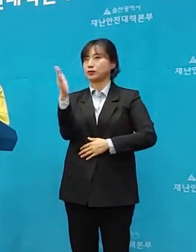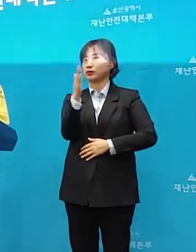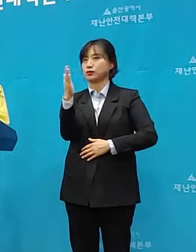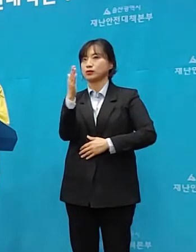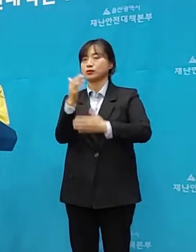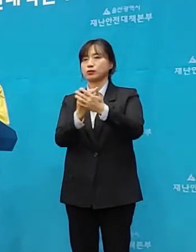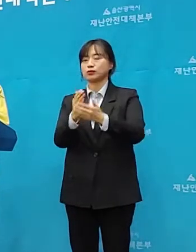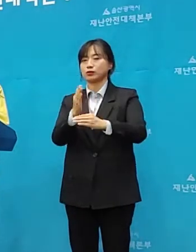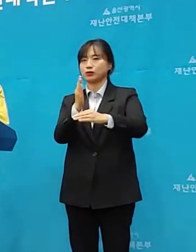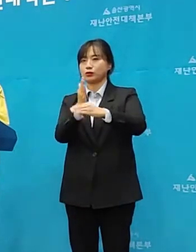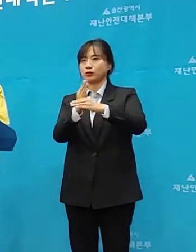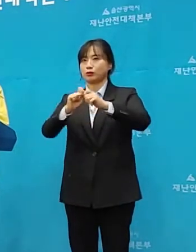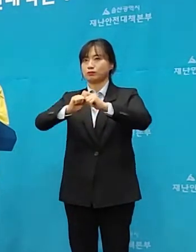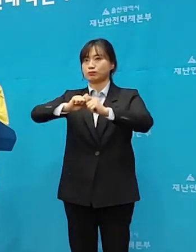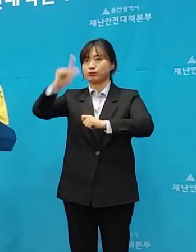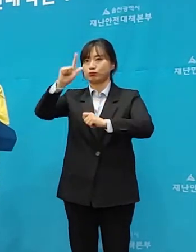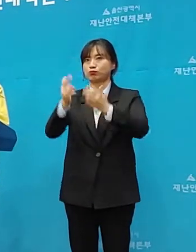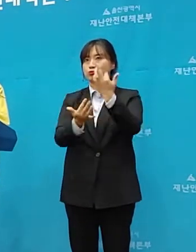시점에 주